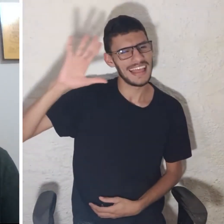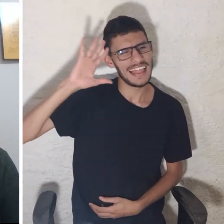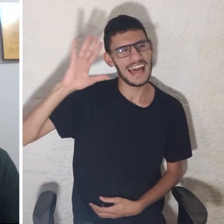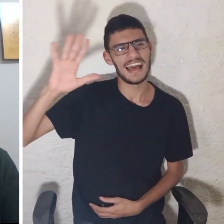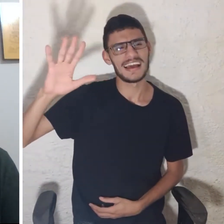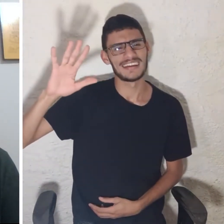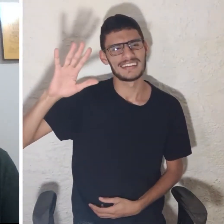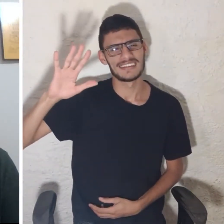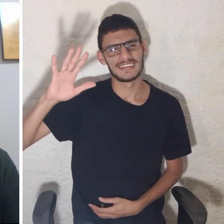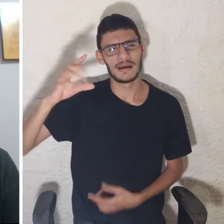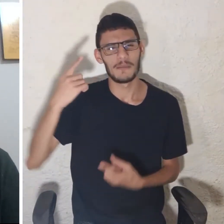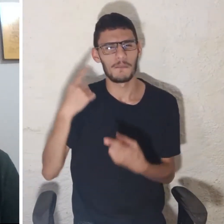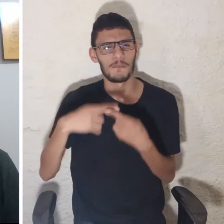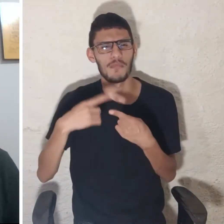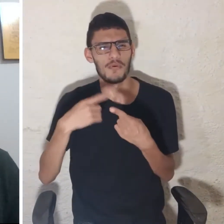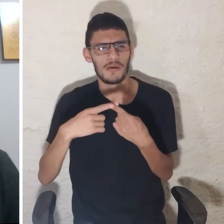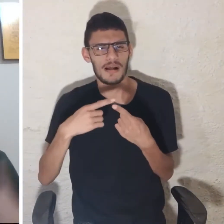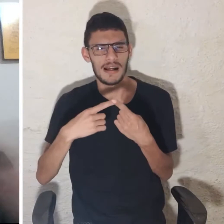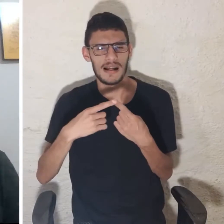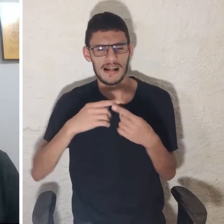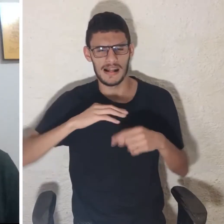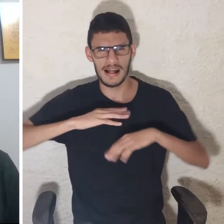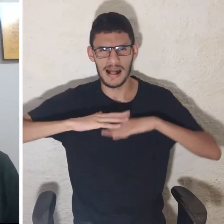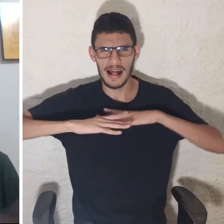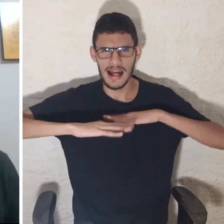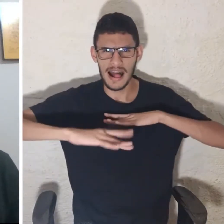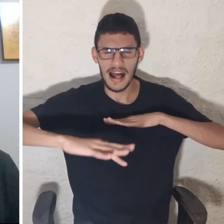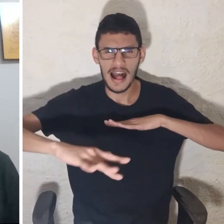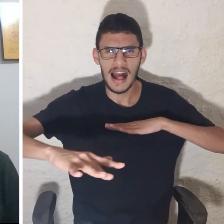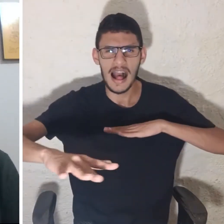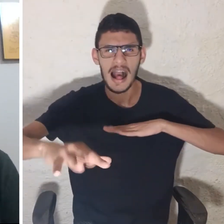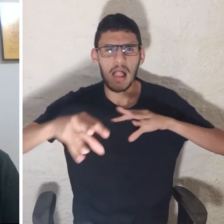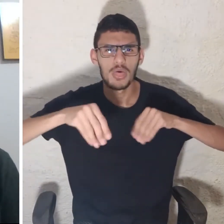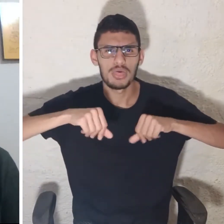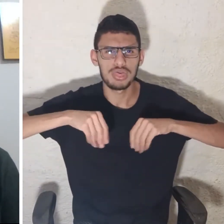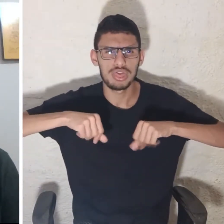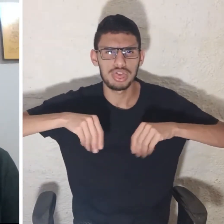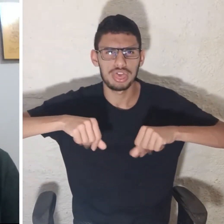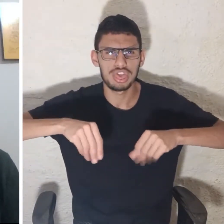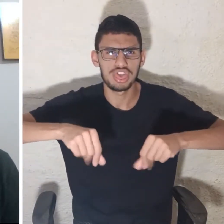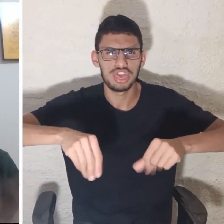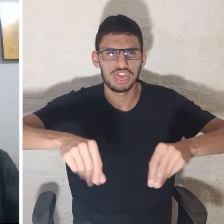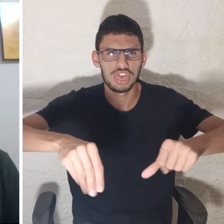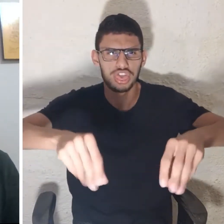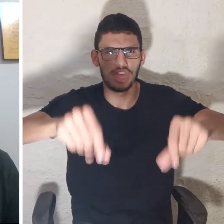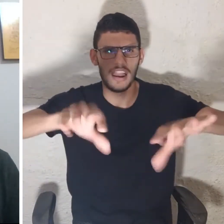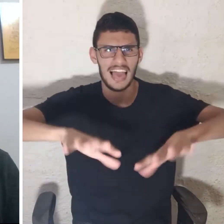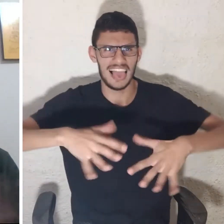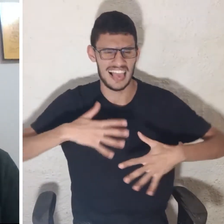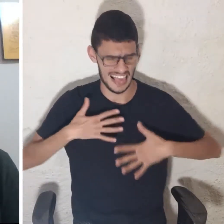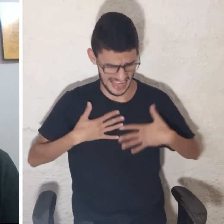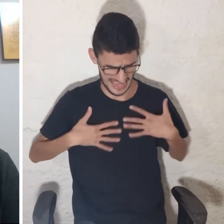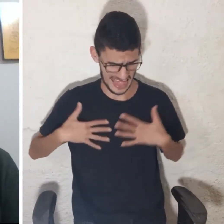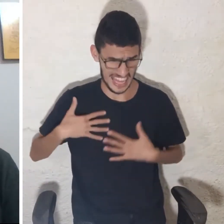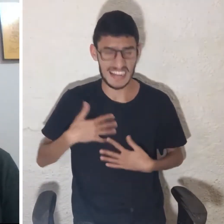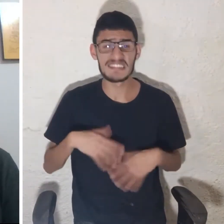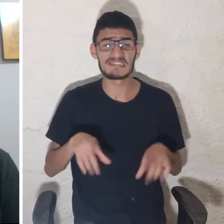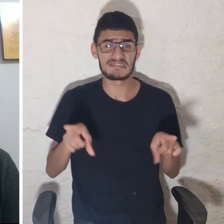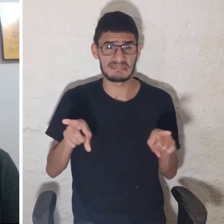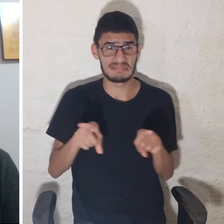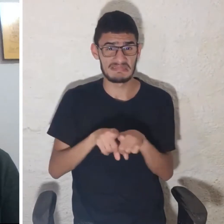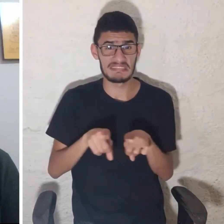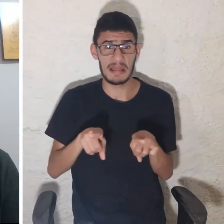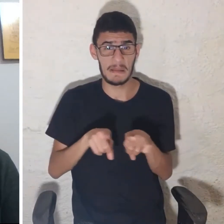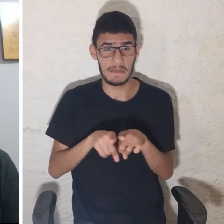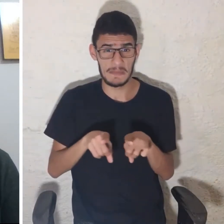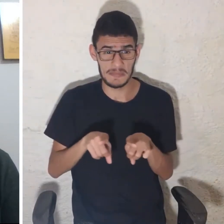imaginar que aquelas estradas eram estradas cheias de poeira, né, e tal, e, né, segundo dizem, ele também estava